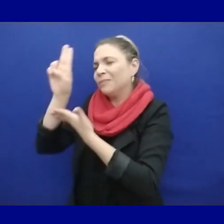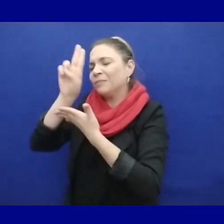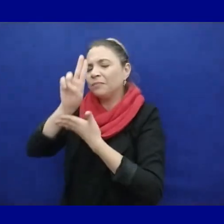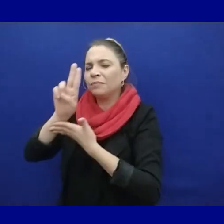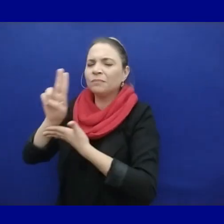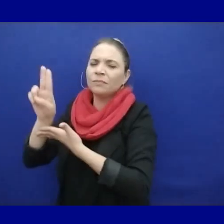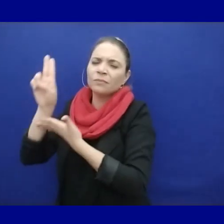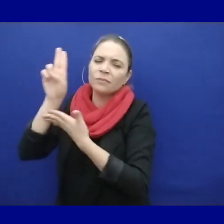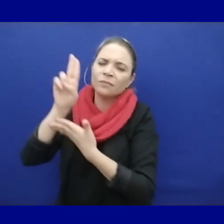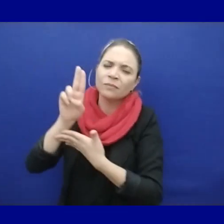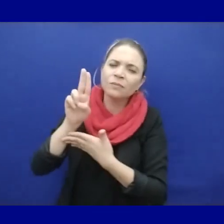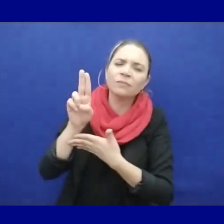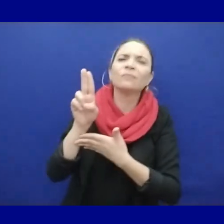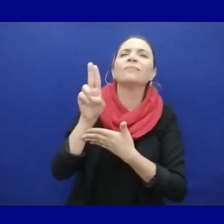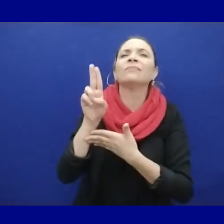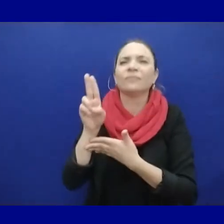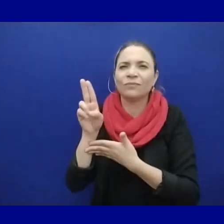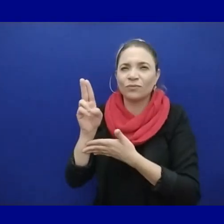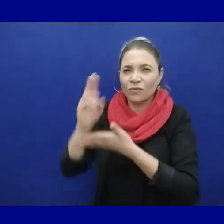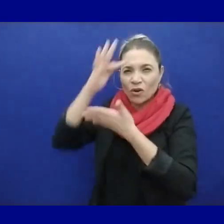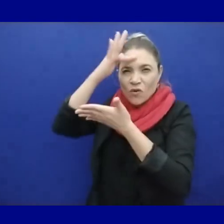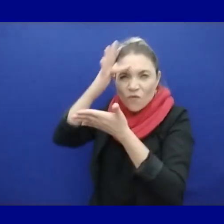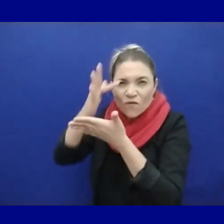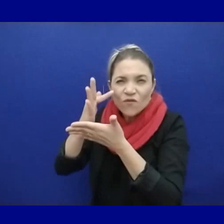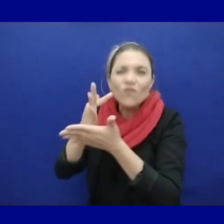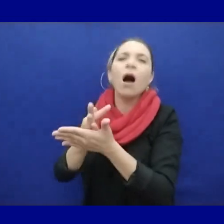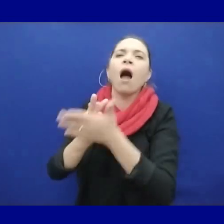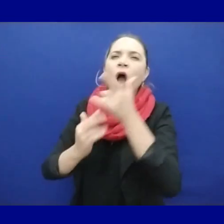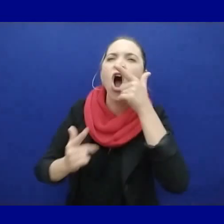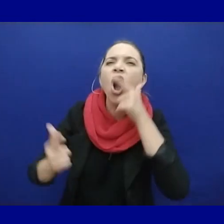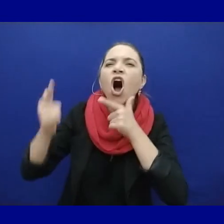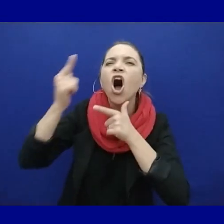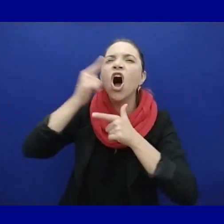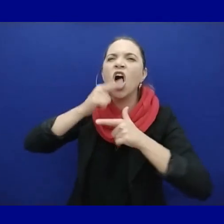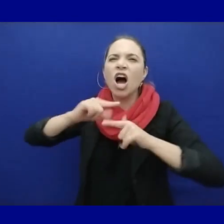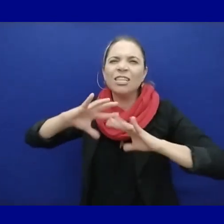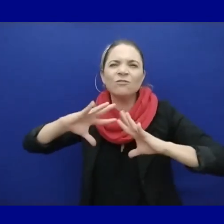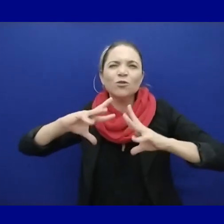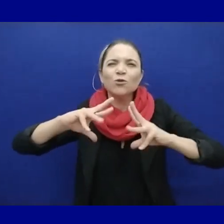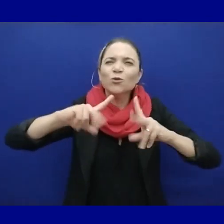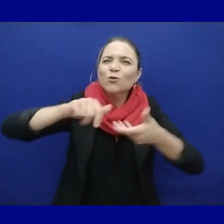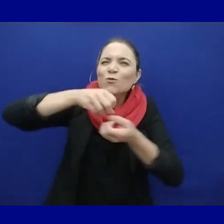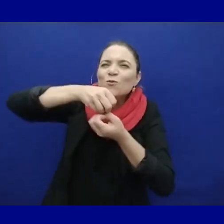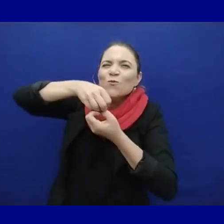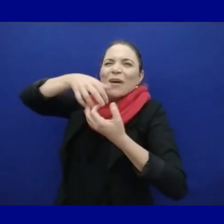poder. Com fé podemos montanhas